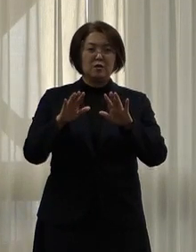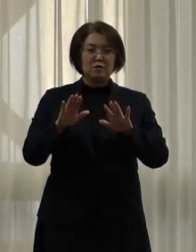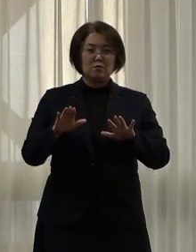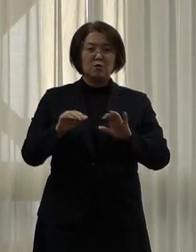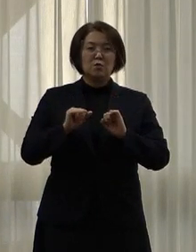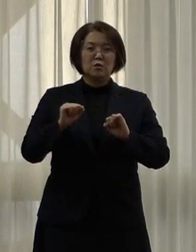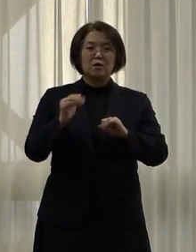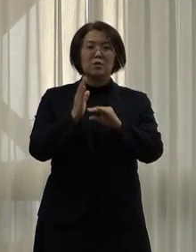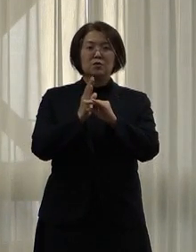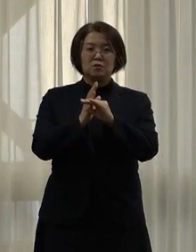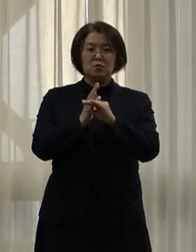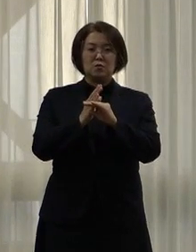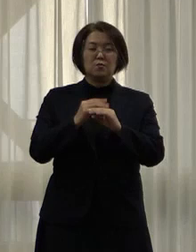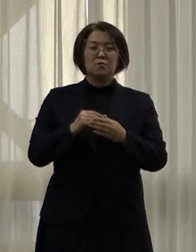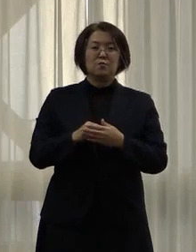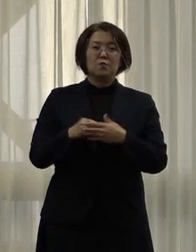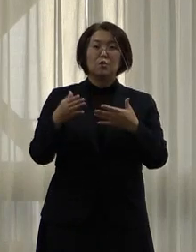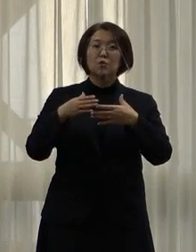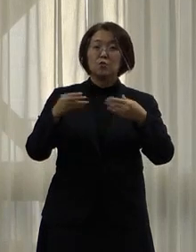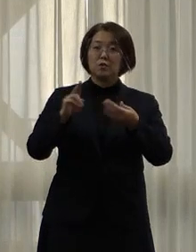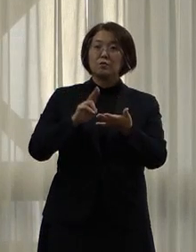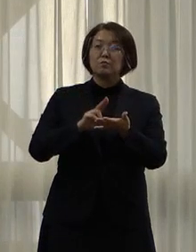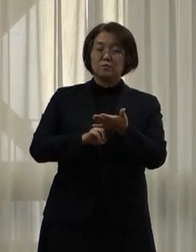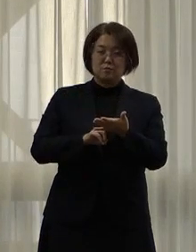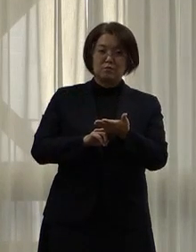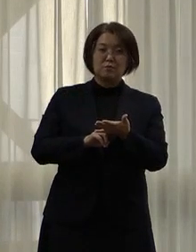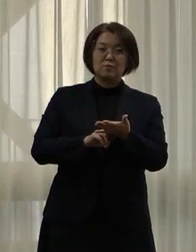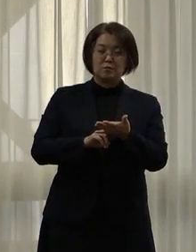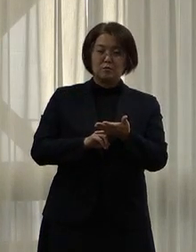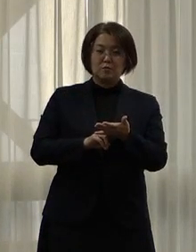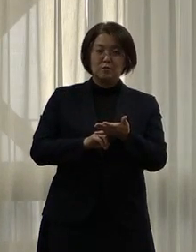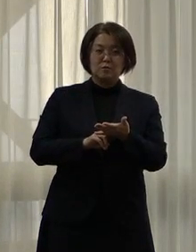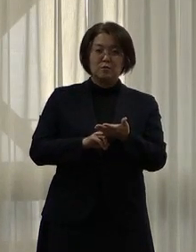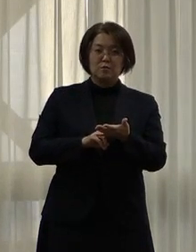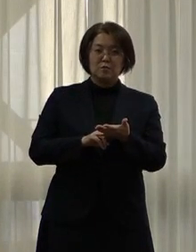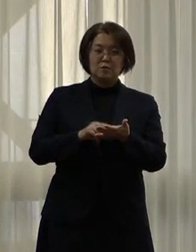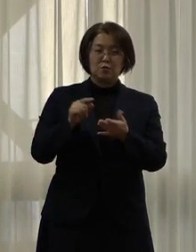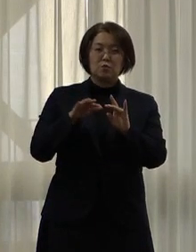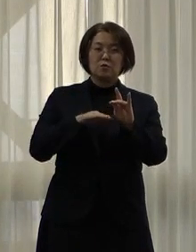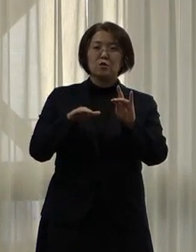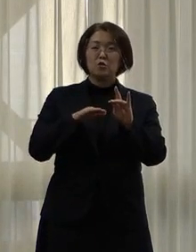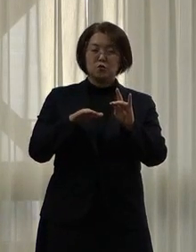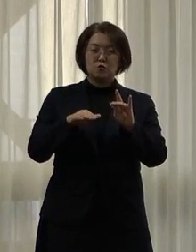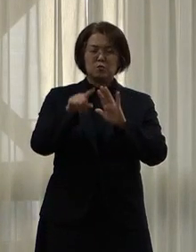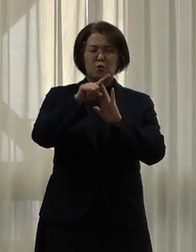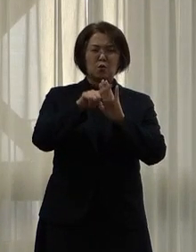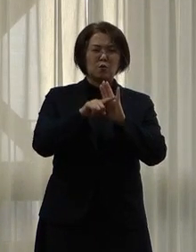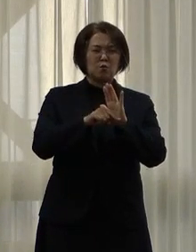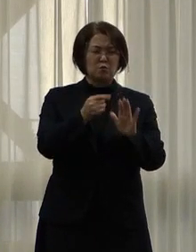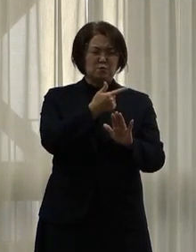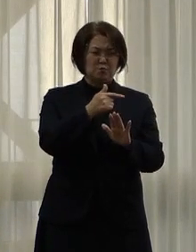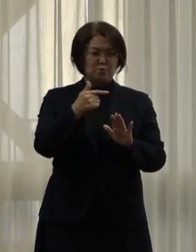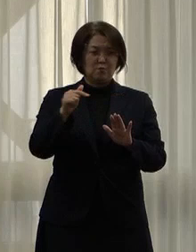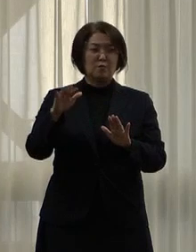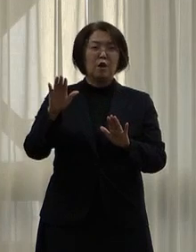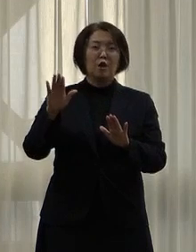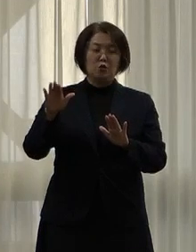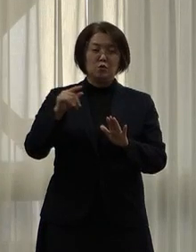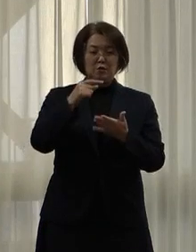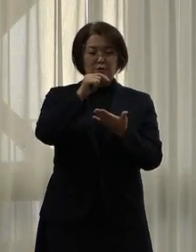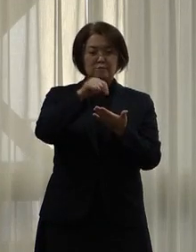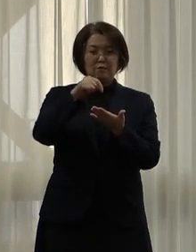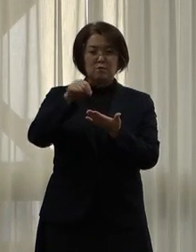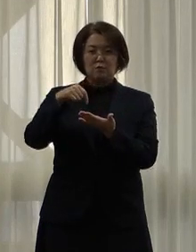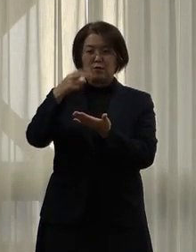ているところでございます。国が定める使用衛生管理基準、いくつもの項目がありまして、それをチェ